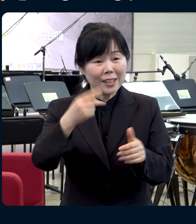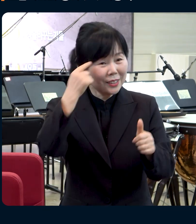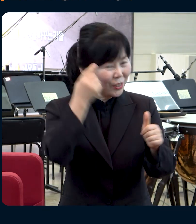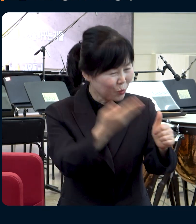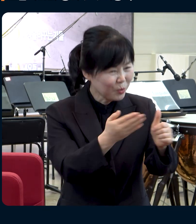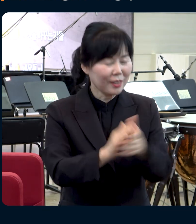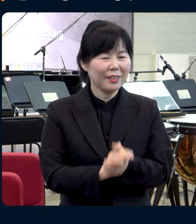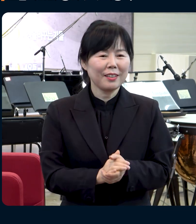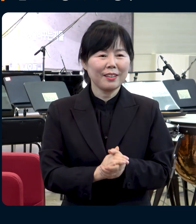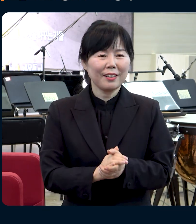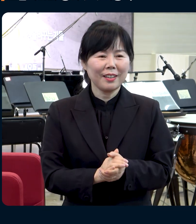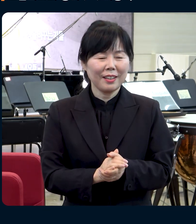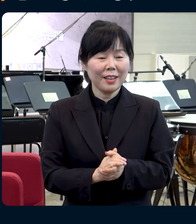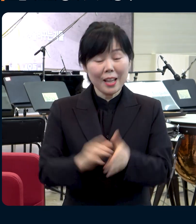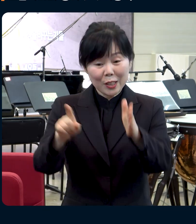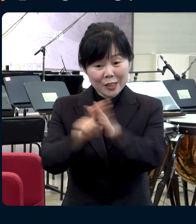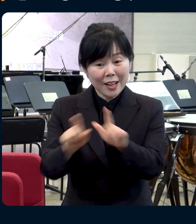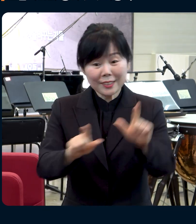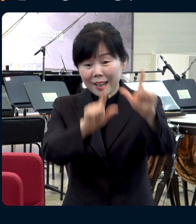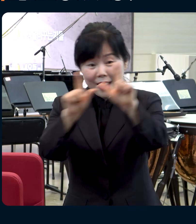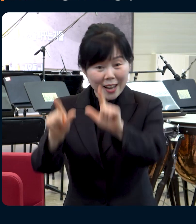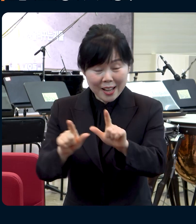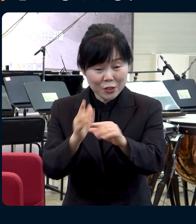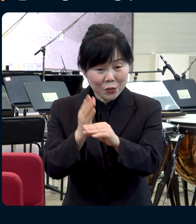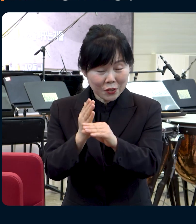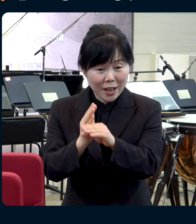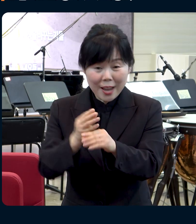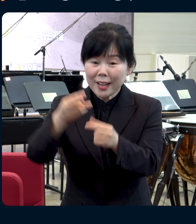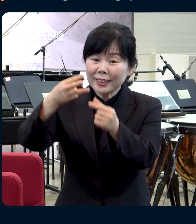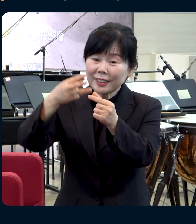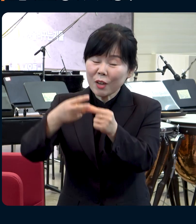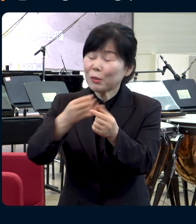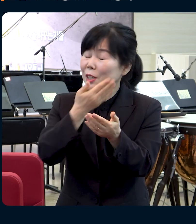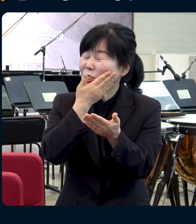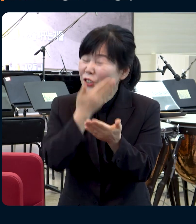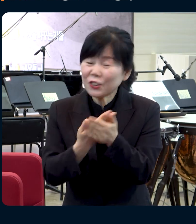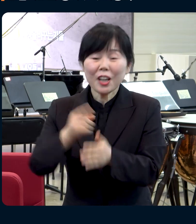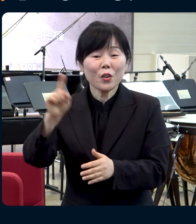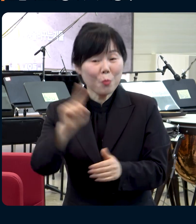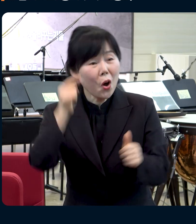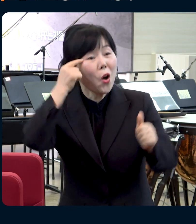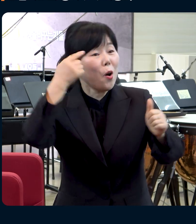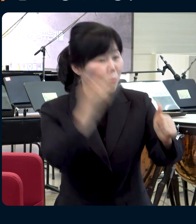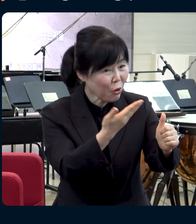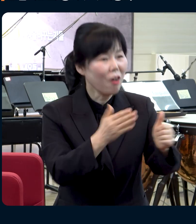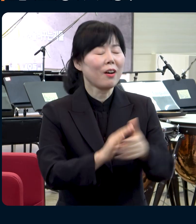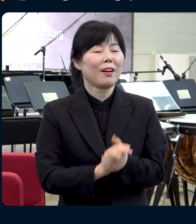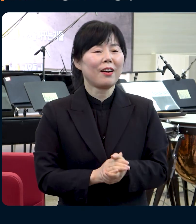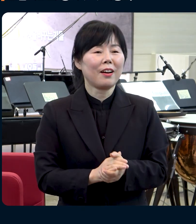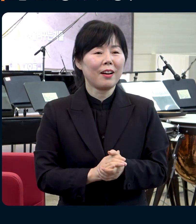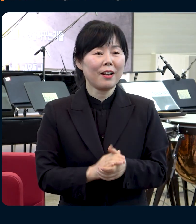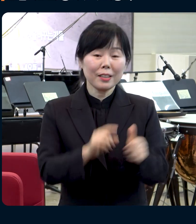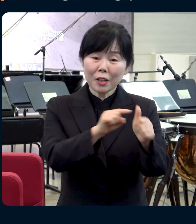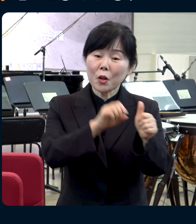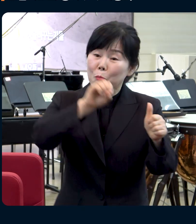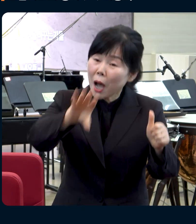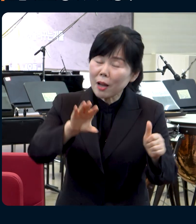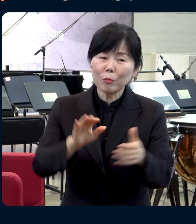질문하는 거예요. 그러면은 신앙생활에 있어서 세 번째 중요한 것이 무엇입니까? 라고 묻자 뭐라고